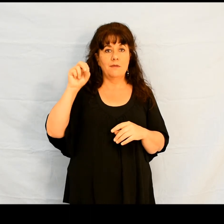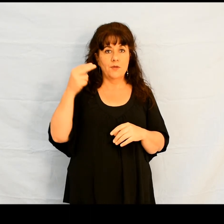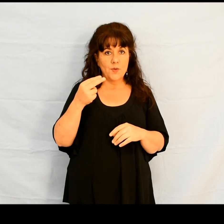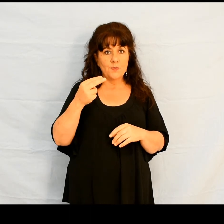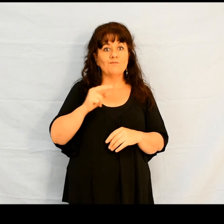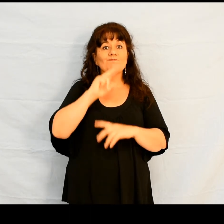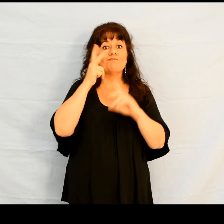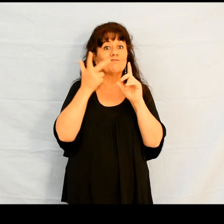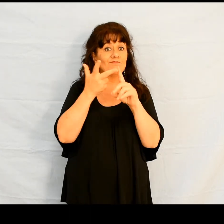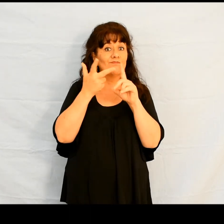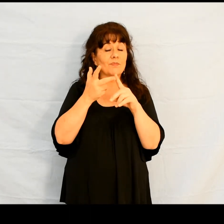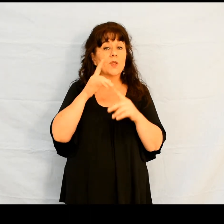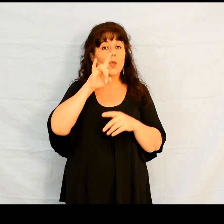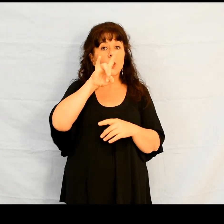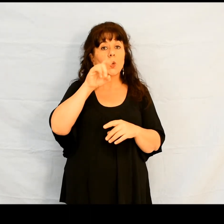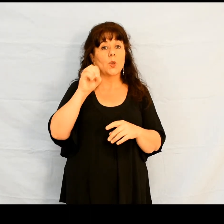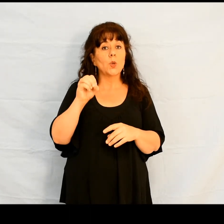étaient montés au sommet de la colline.